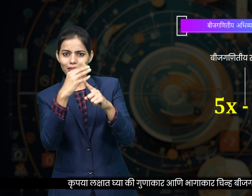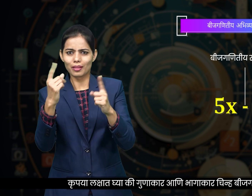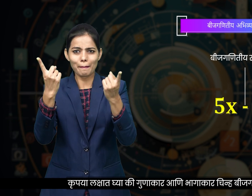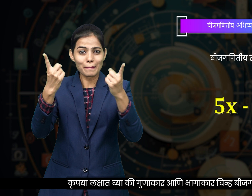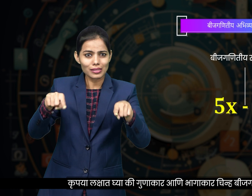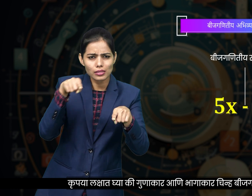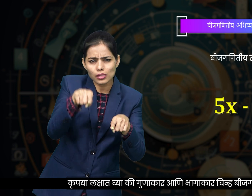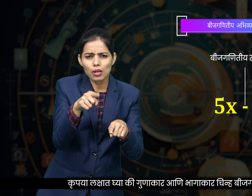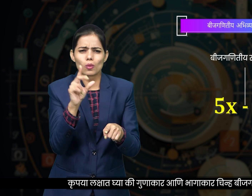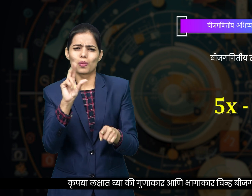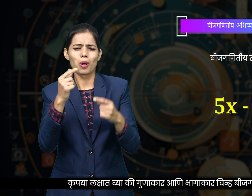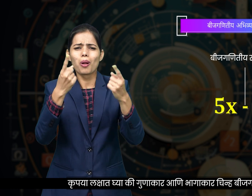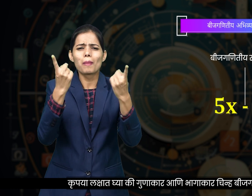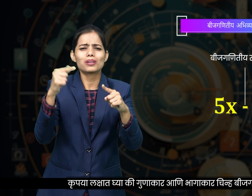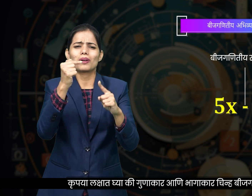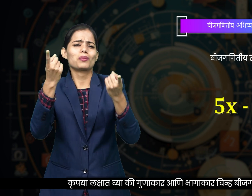बीजगणितीय